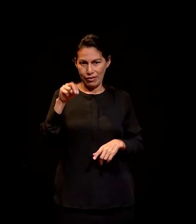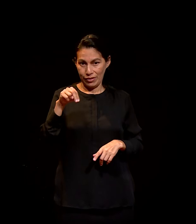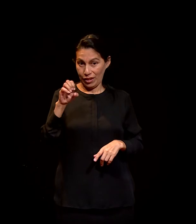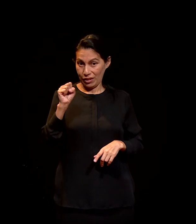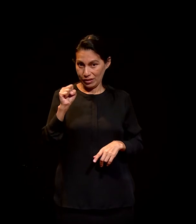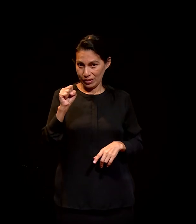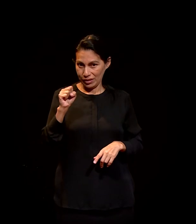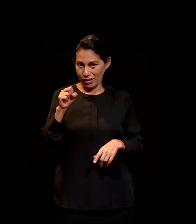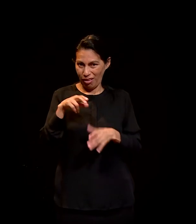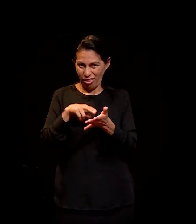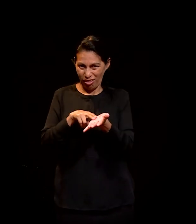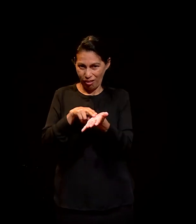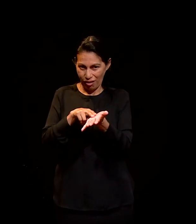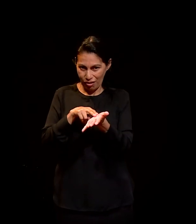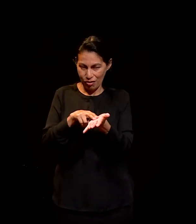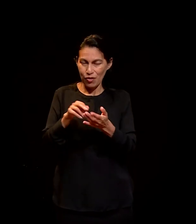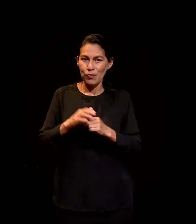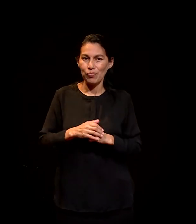y este